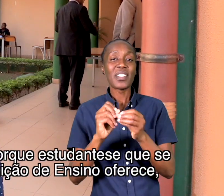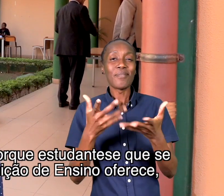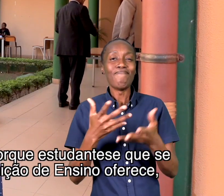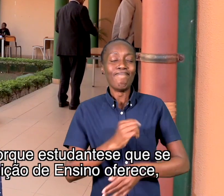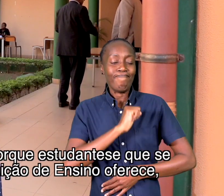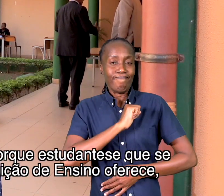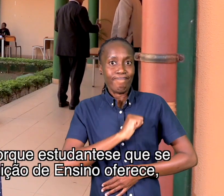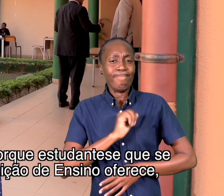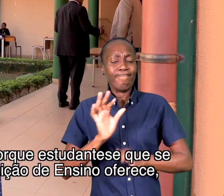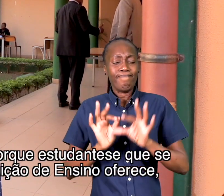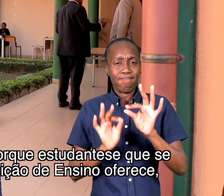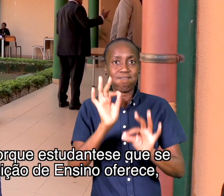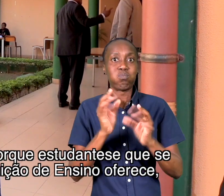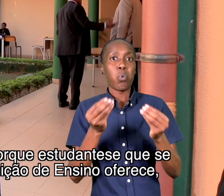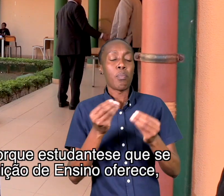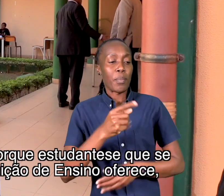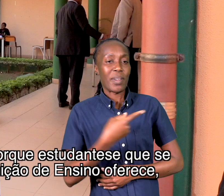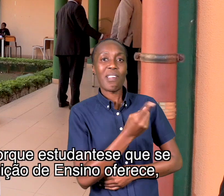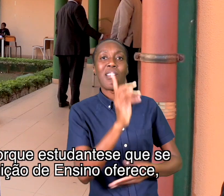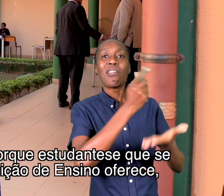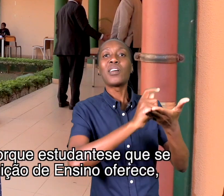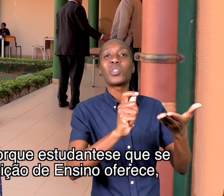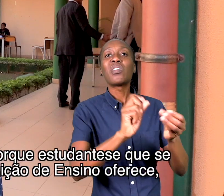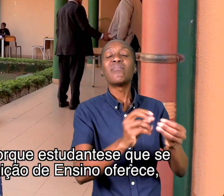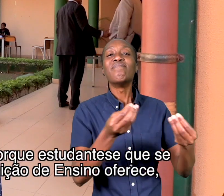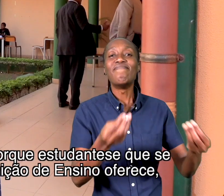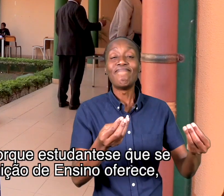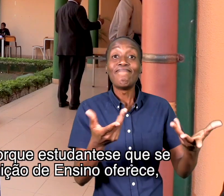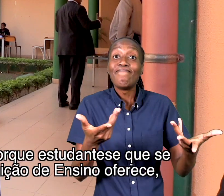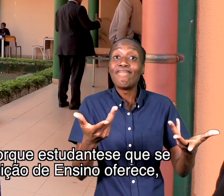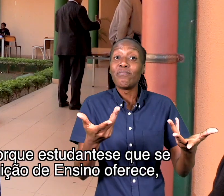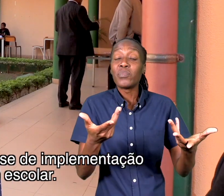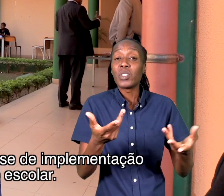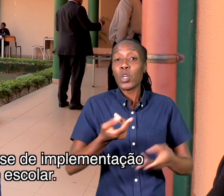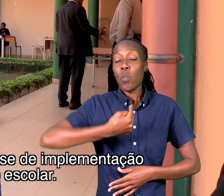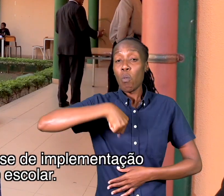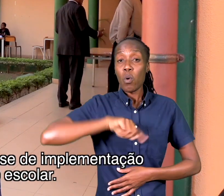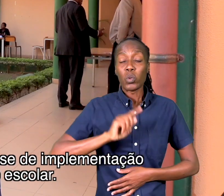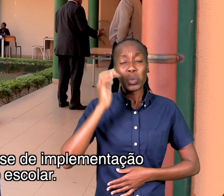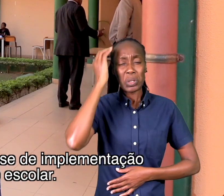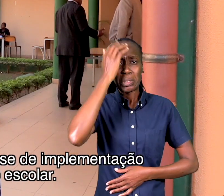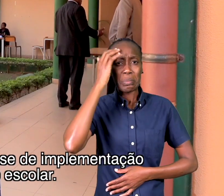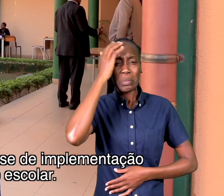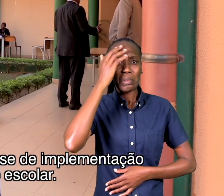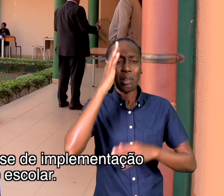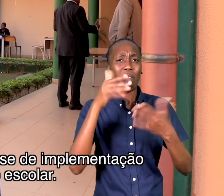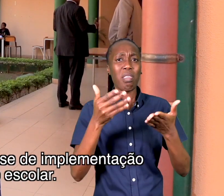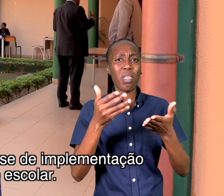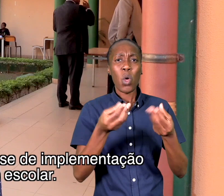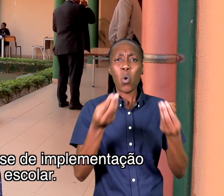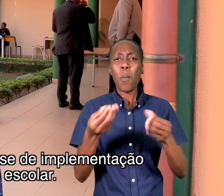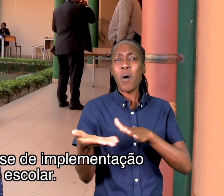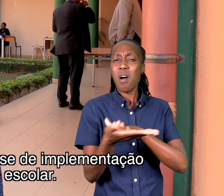os estudantes é que se adaptam às condições que a instituição de ensino oferece. Então nós consideramos que a